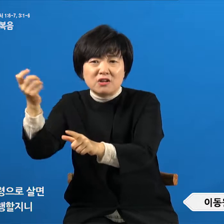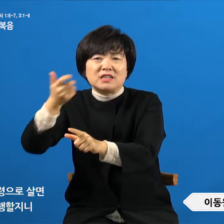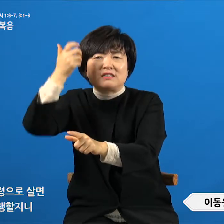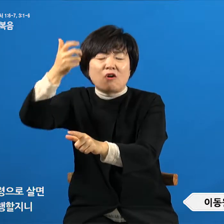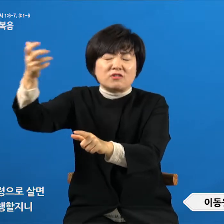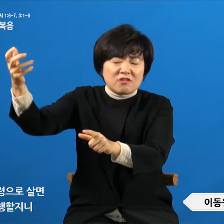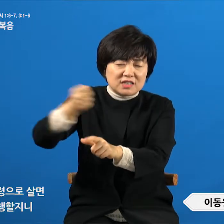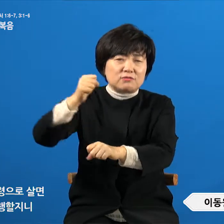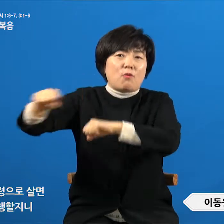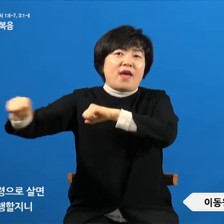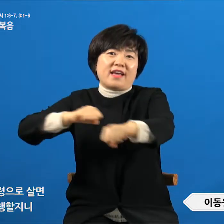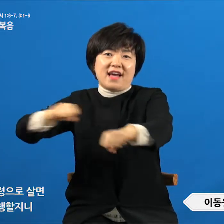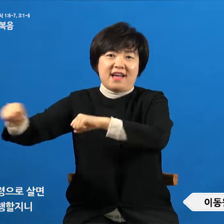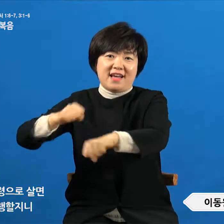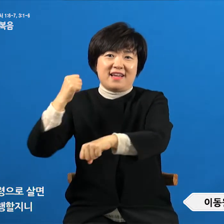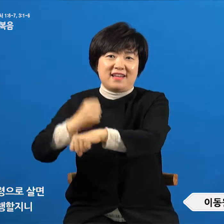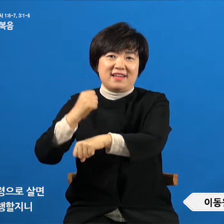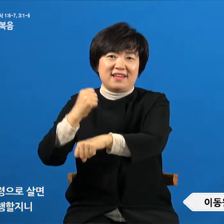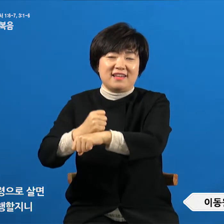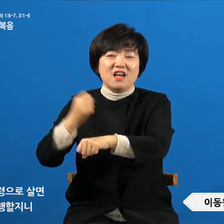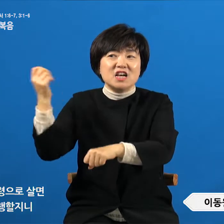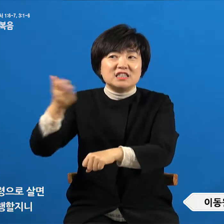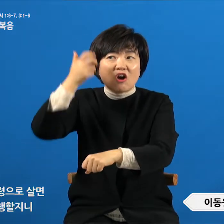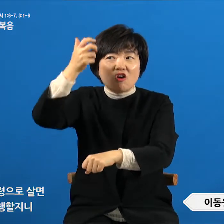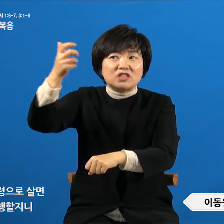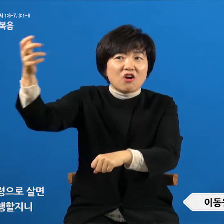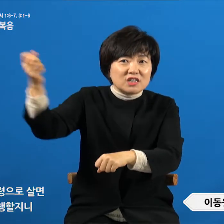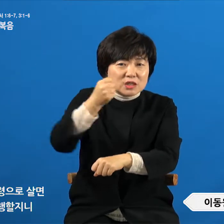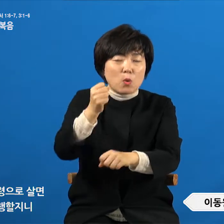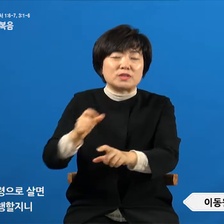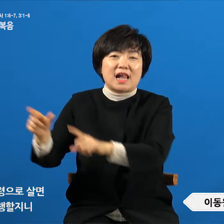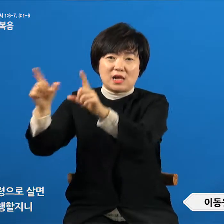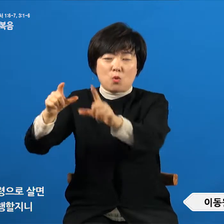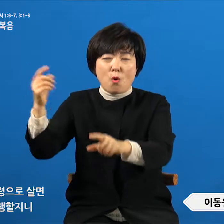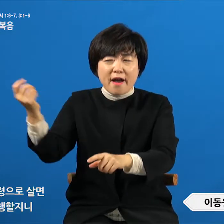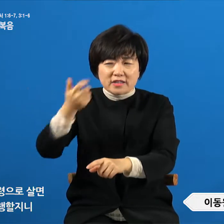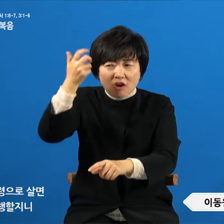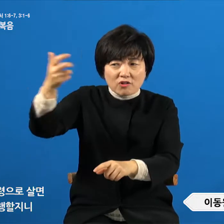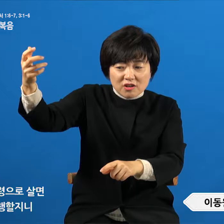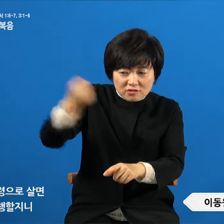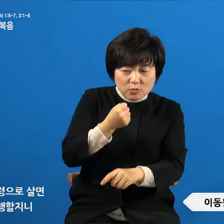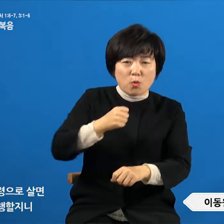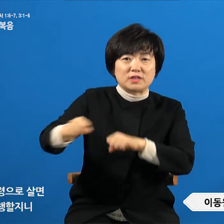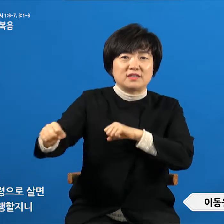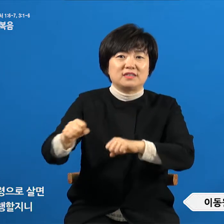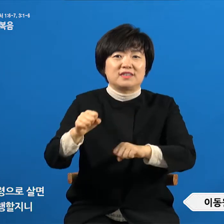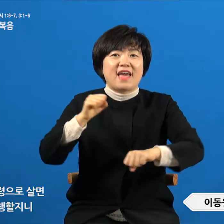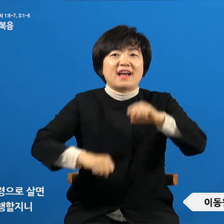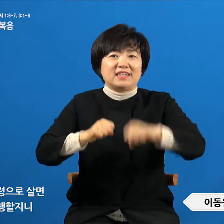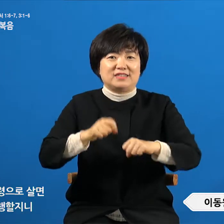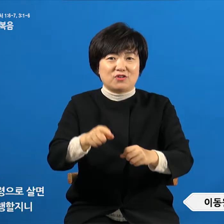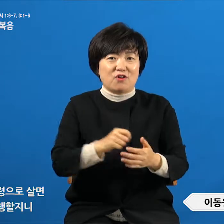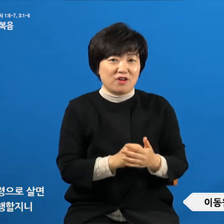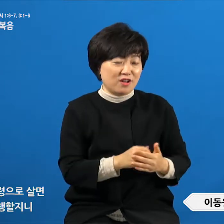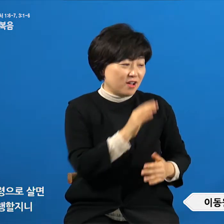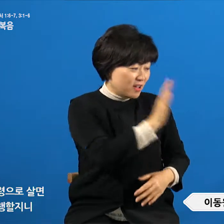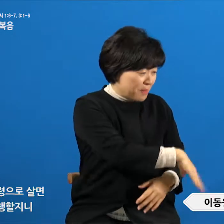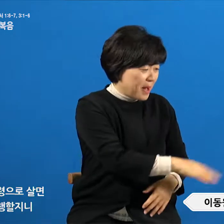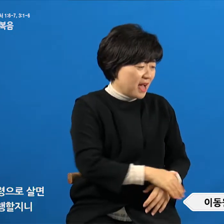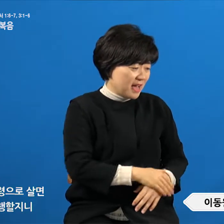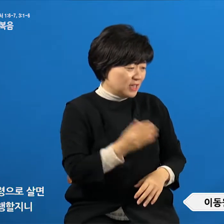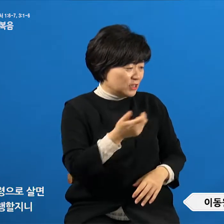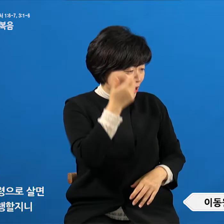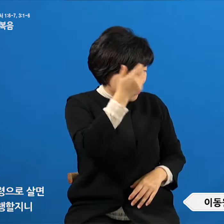성령으로 행할지니. 이게 본질이에요. 성령으로 살고 성령으로 행하는 것. 옆에 사람에게